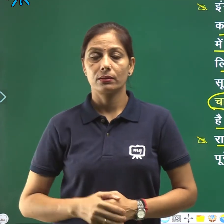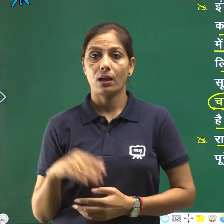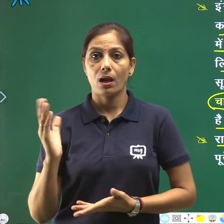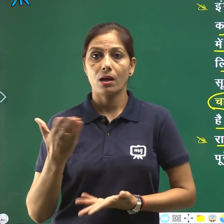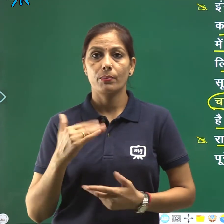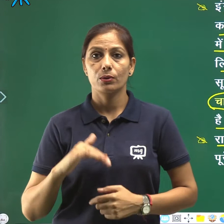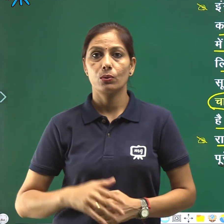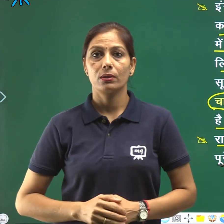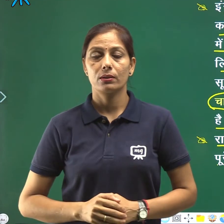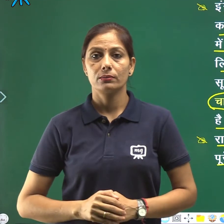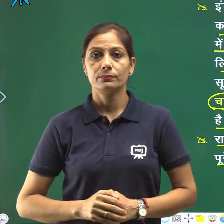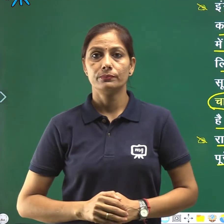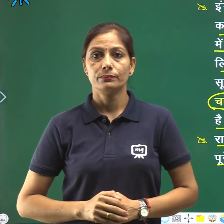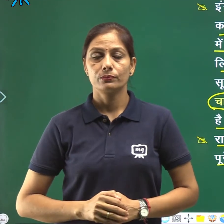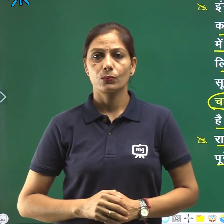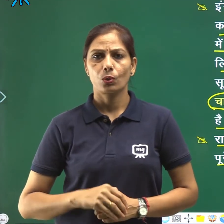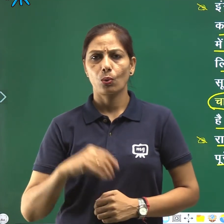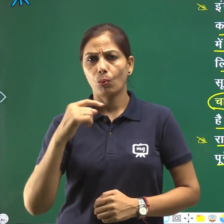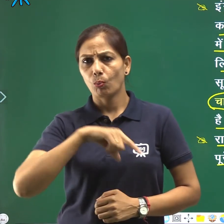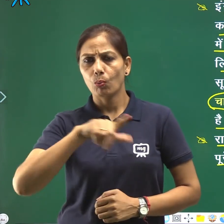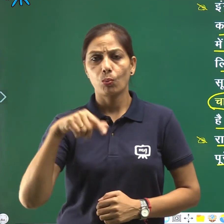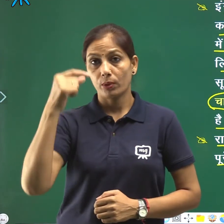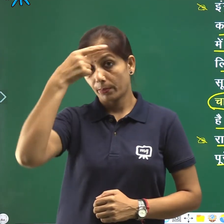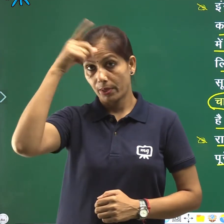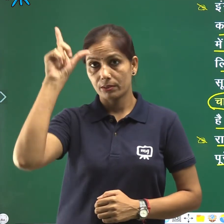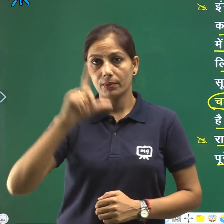आगमन को लेकर पूरे भारत में